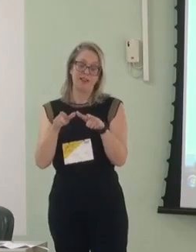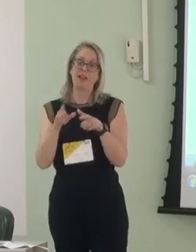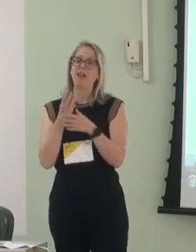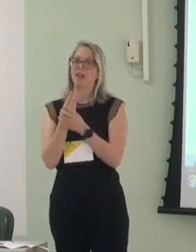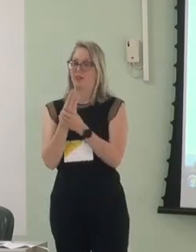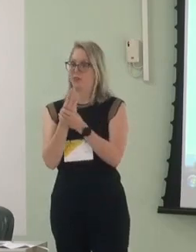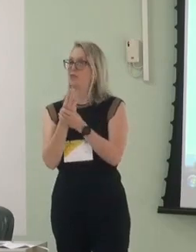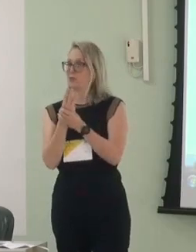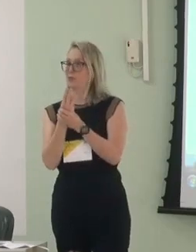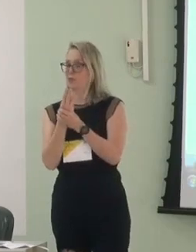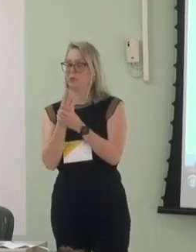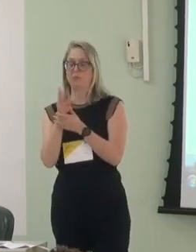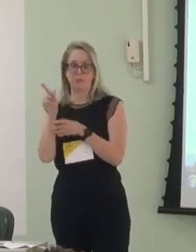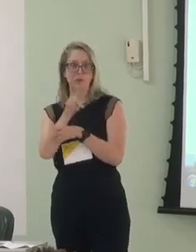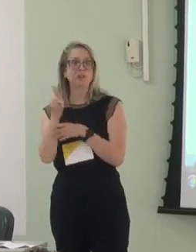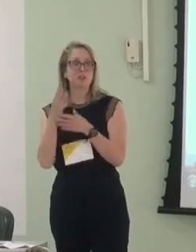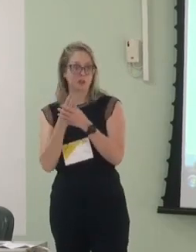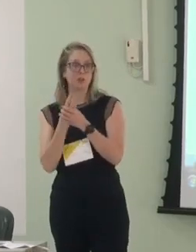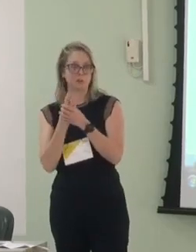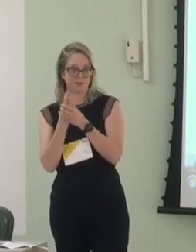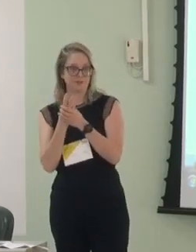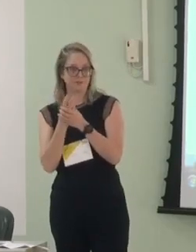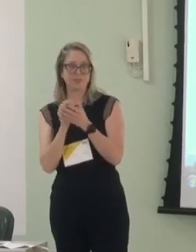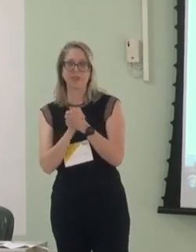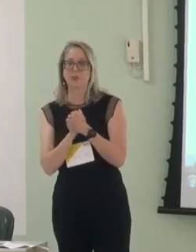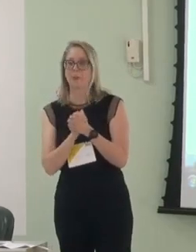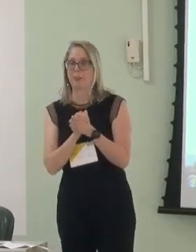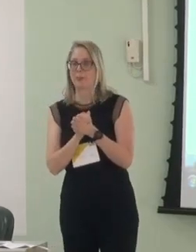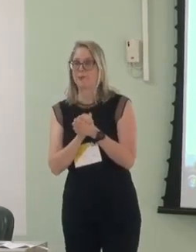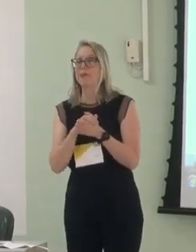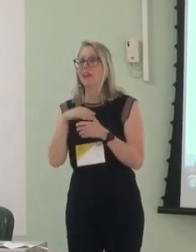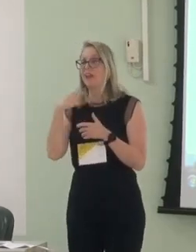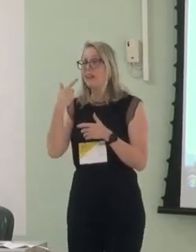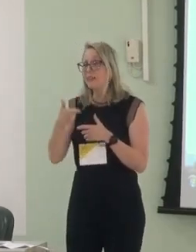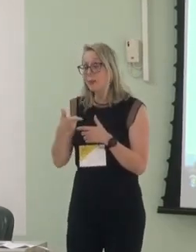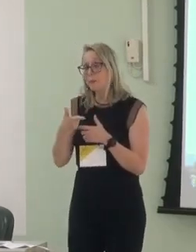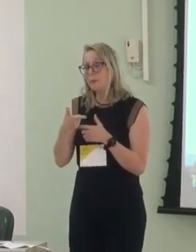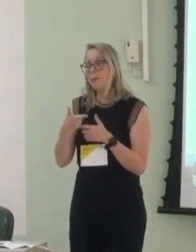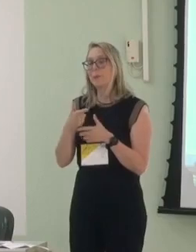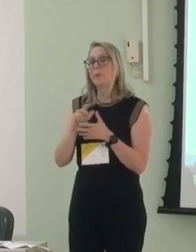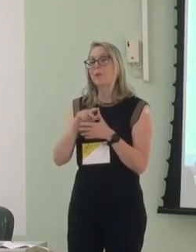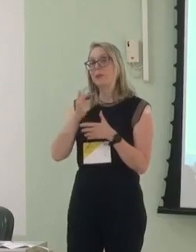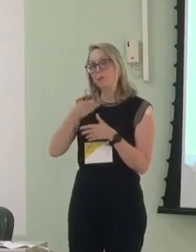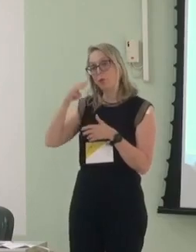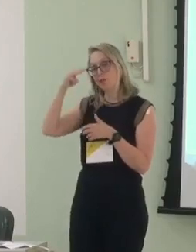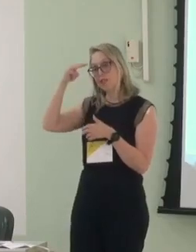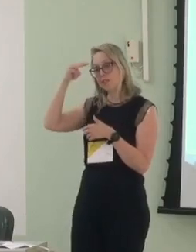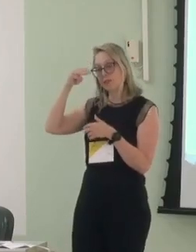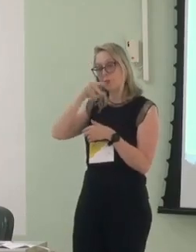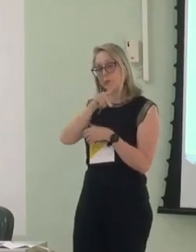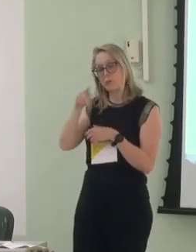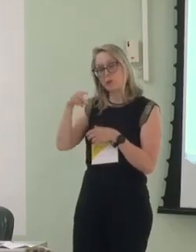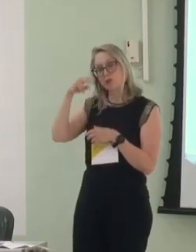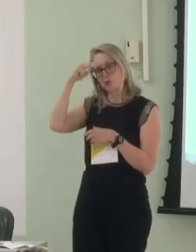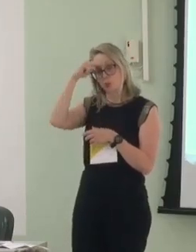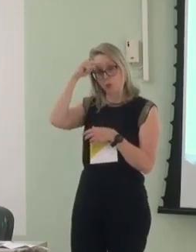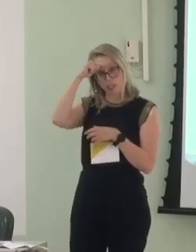E, atualmente, ele trabalha na Universidade Federal de Pernambuco. E, em seguida,